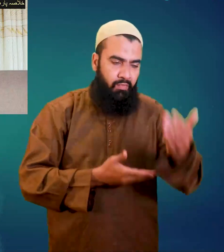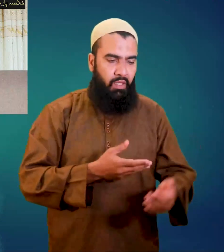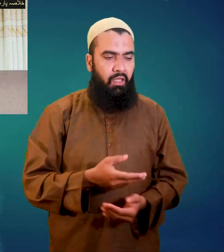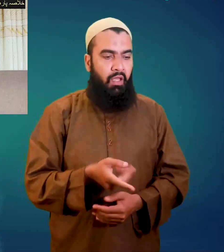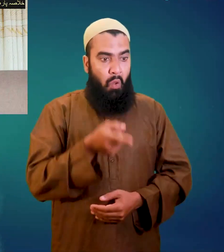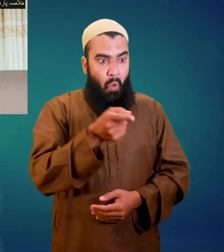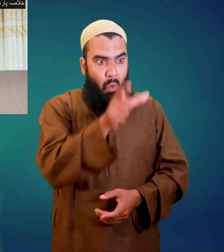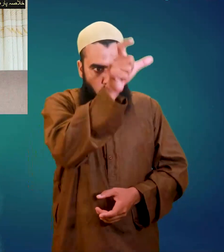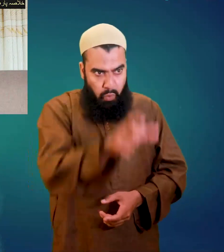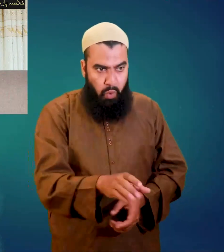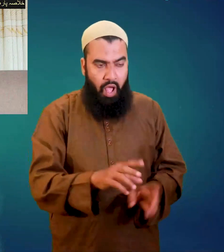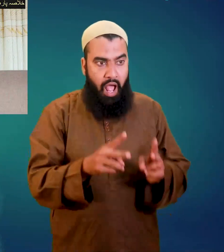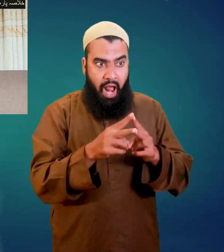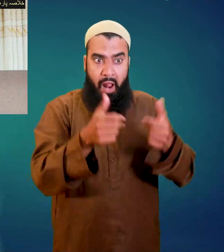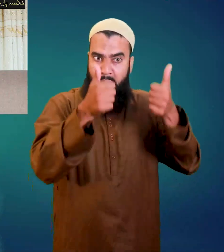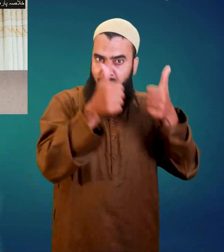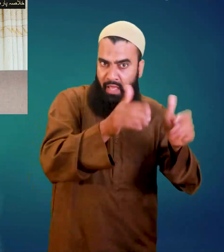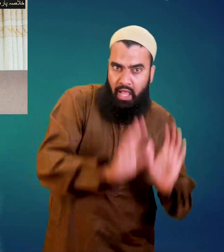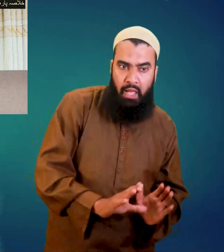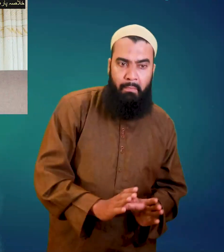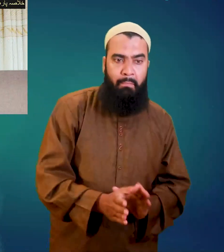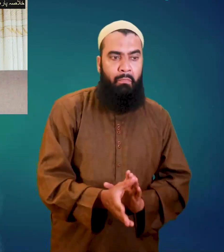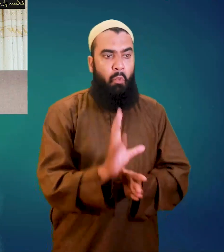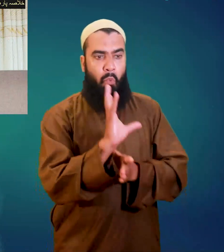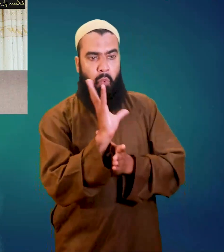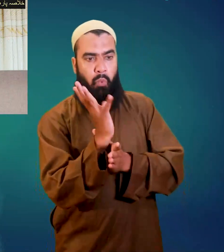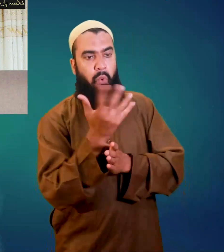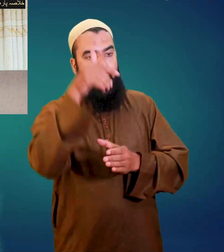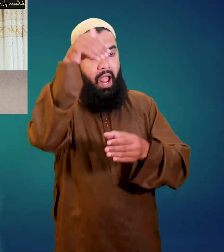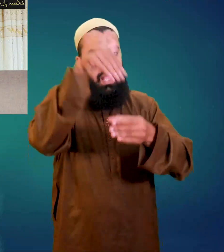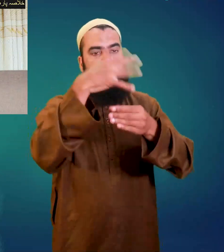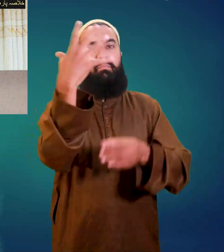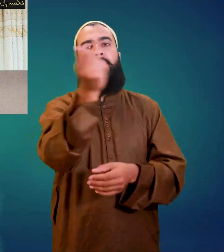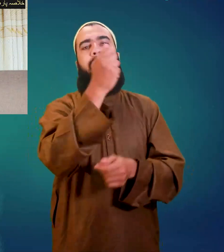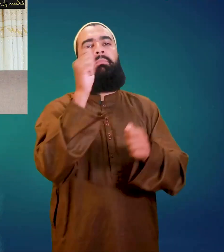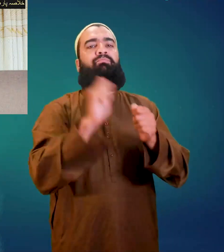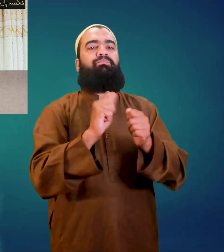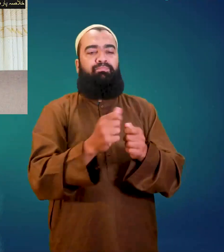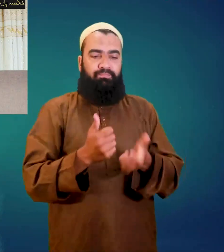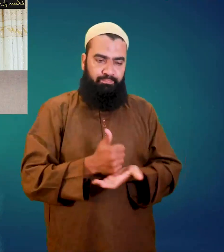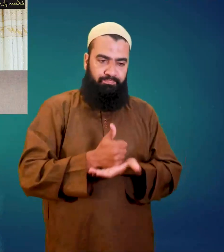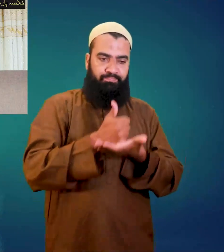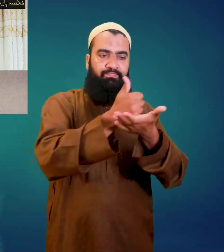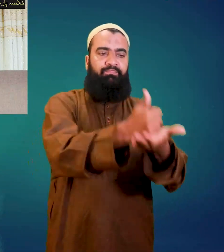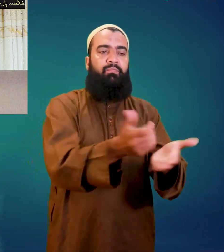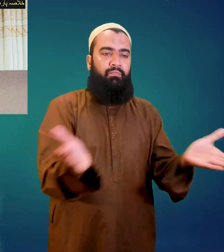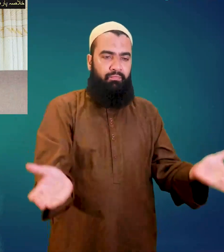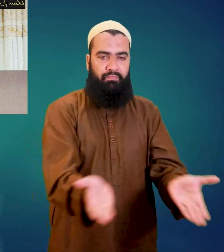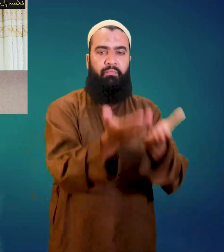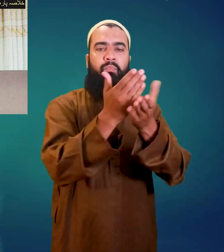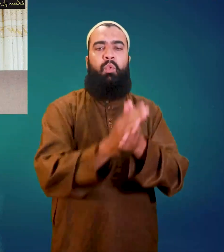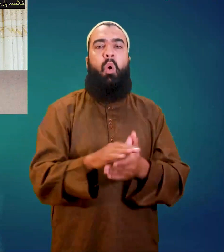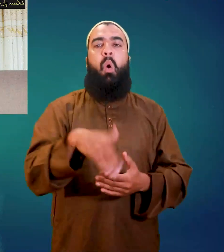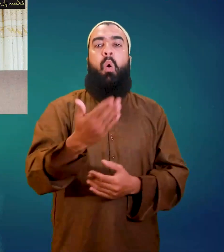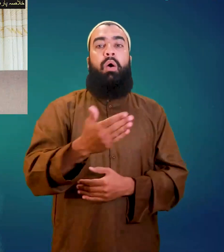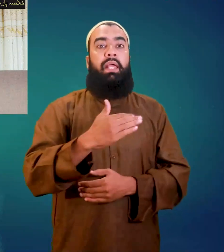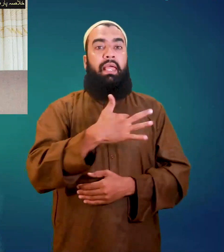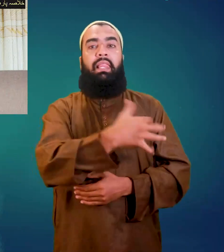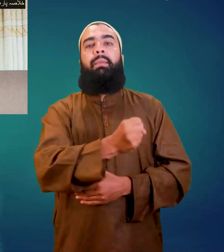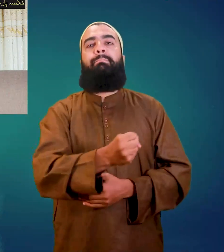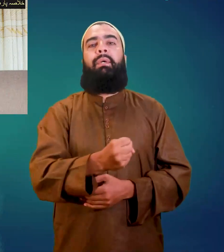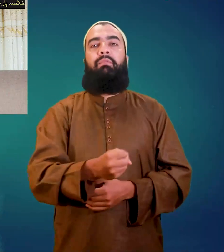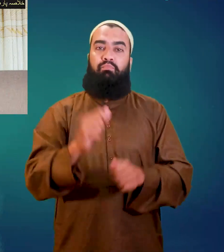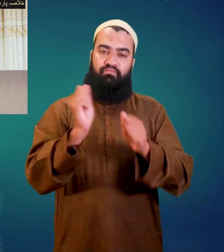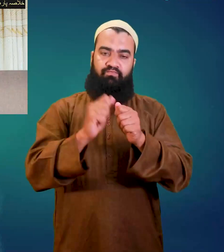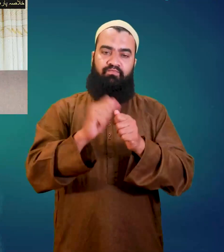ان سے پہلے لوگوں کو عطا فرمائی تھی، اور ان کو ان کے دین پر مضبوط کر دے گا، اور ان کے خوف